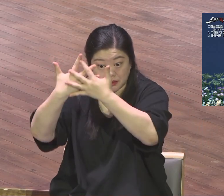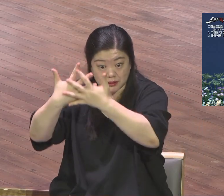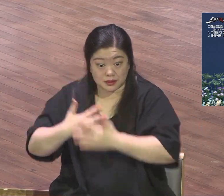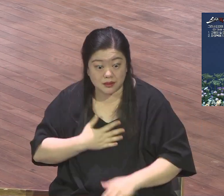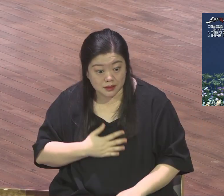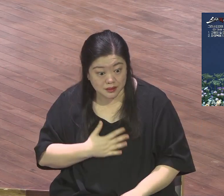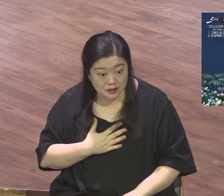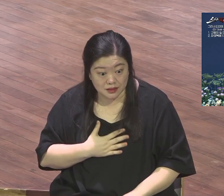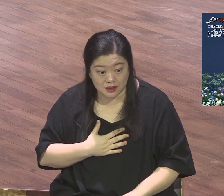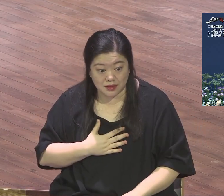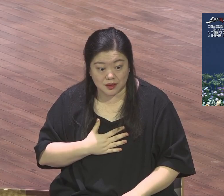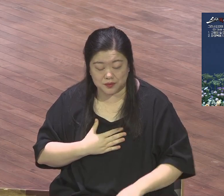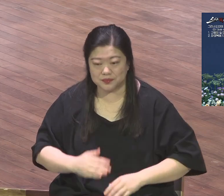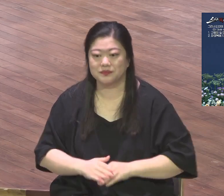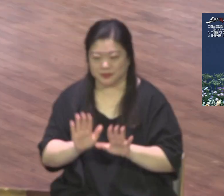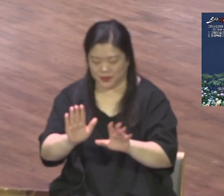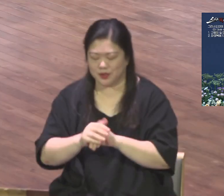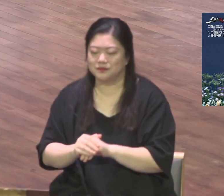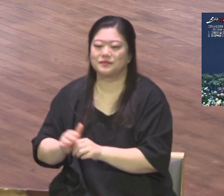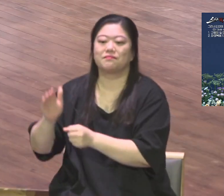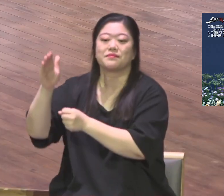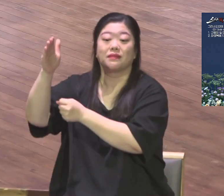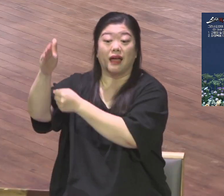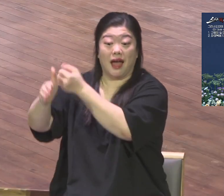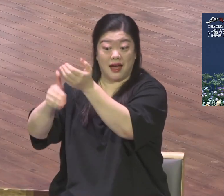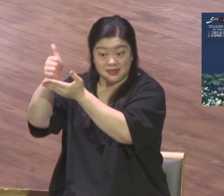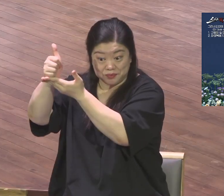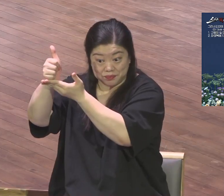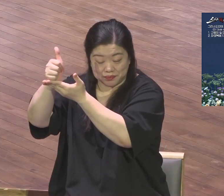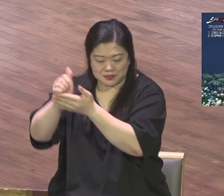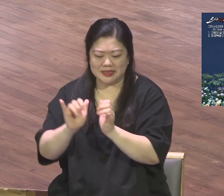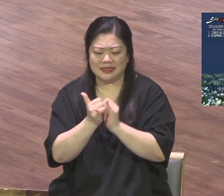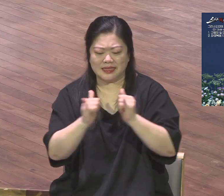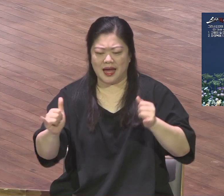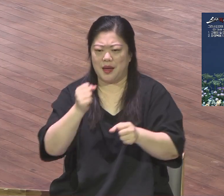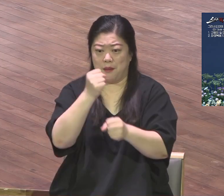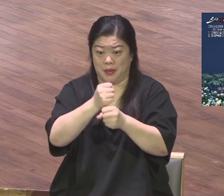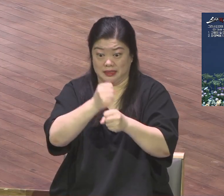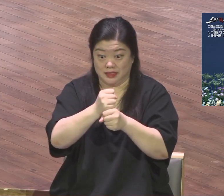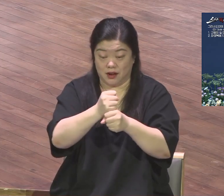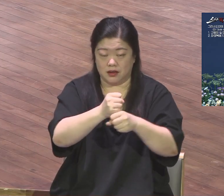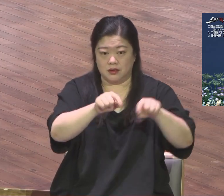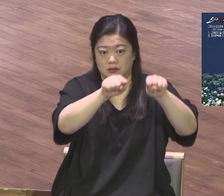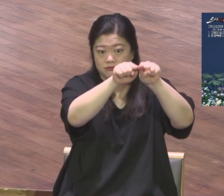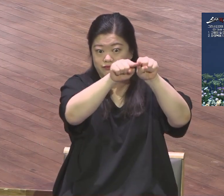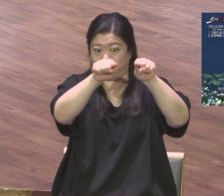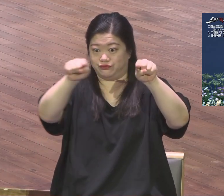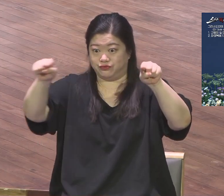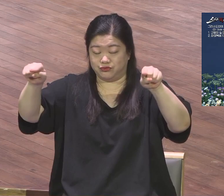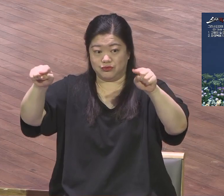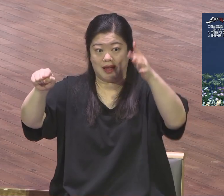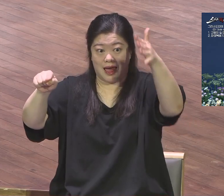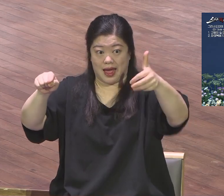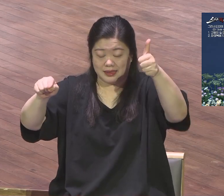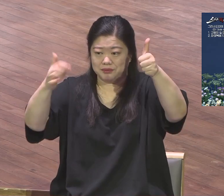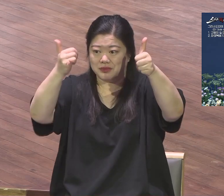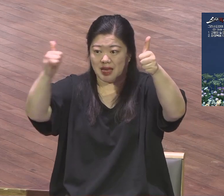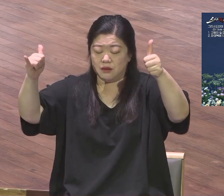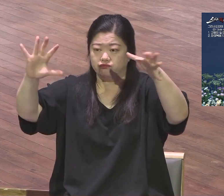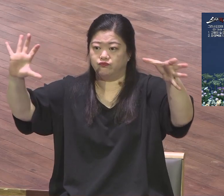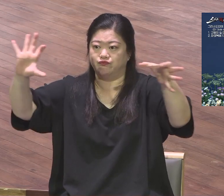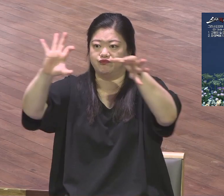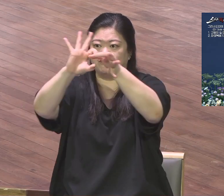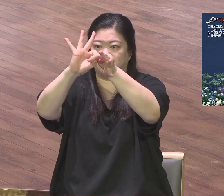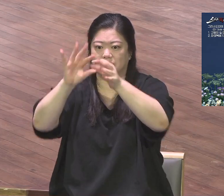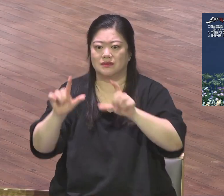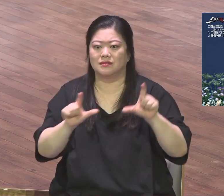우리 인간을 창조하셨습니다. 원래 인간은 하나님과 함께 할 때 행복을 누리며 살도록 창조되었습니다.